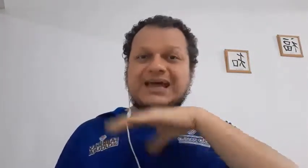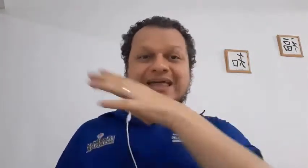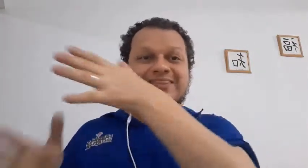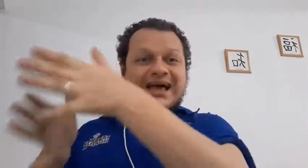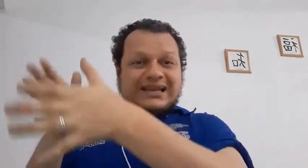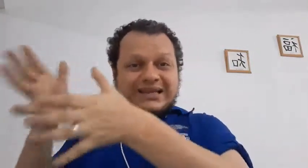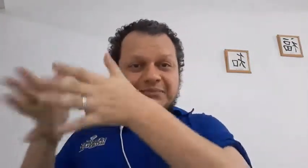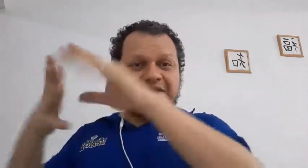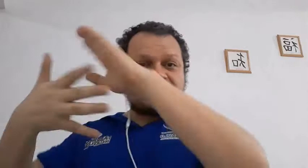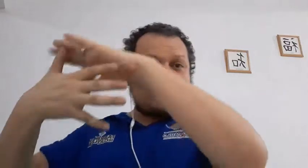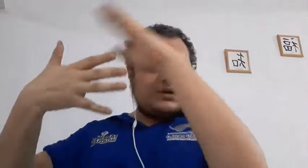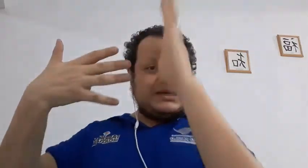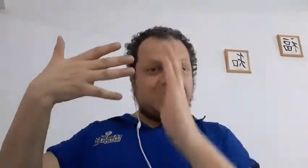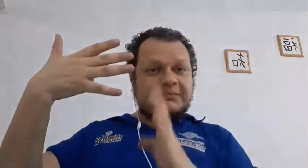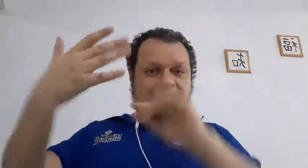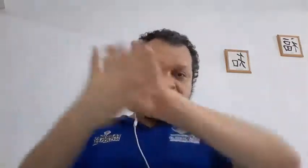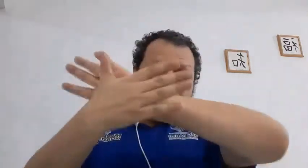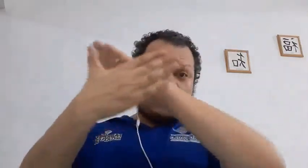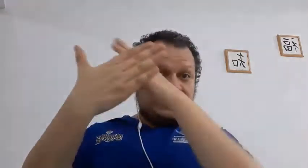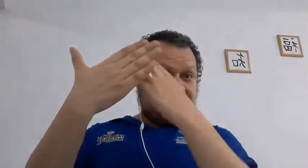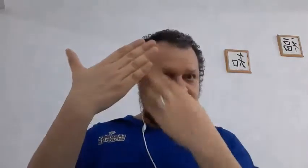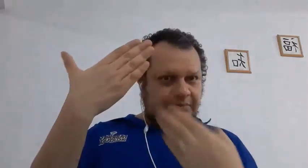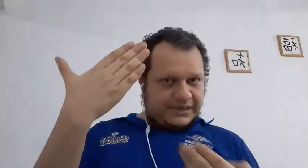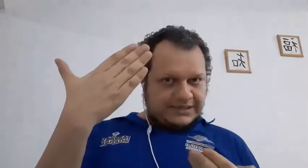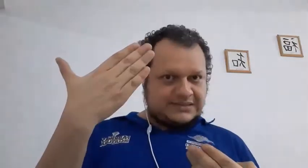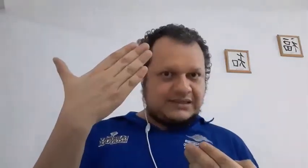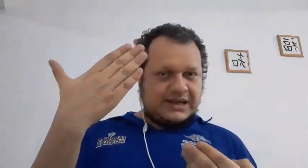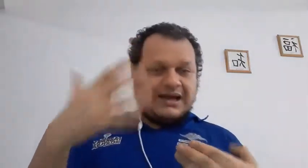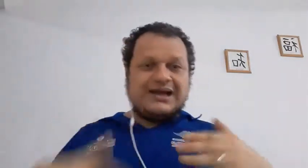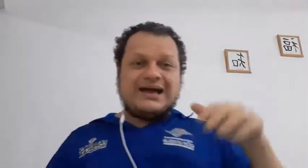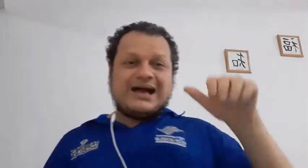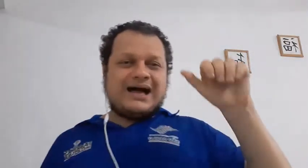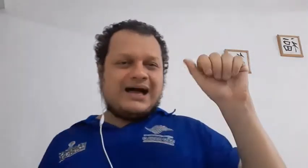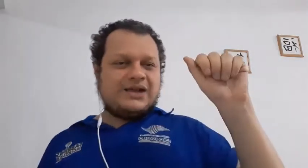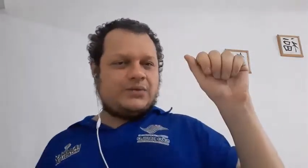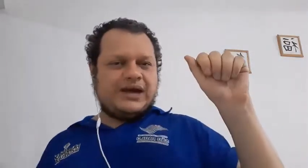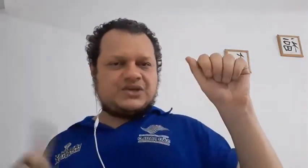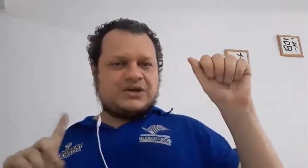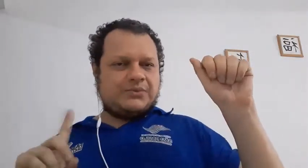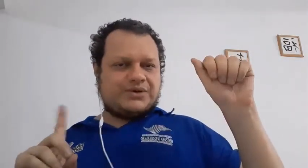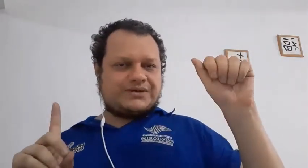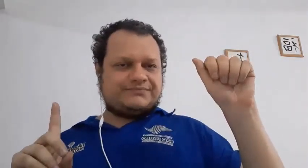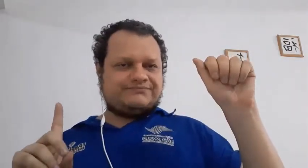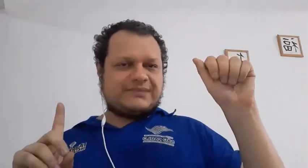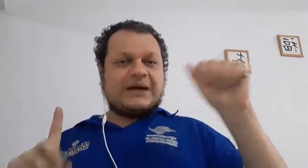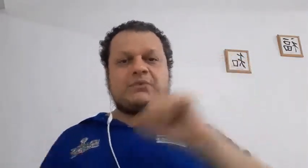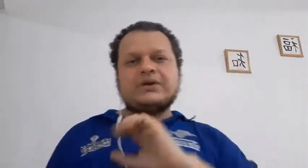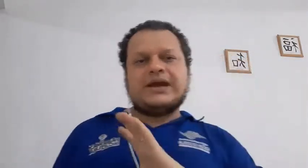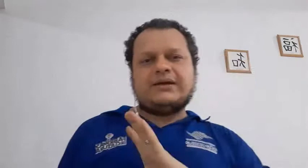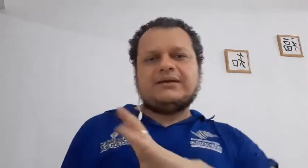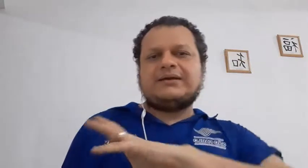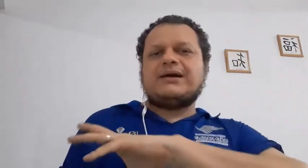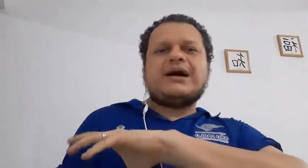Na Libras, ou Libras, ou Libras, tá? A não é A de amor. Amor é